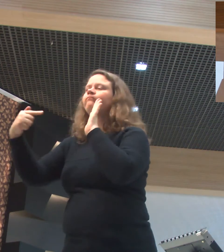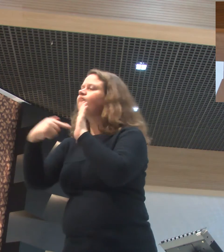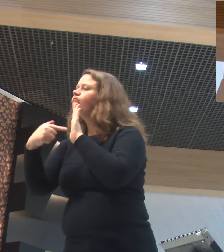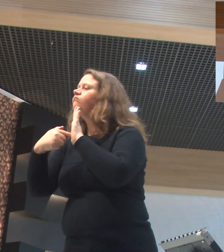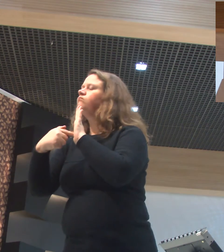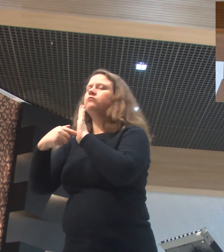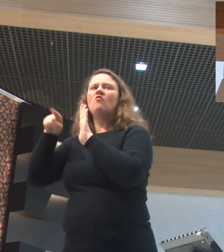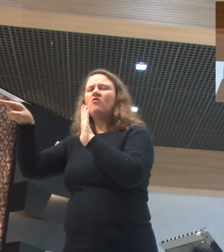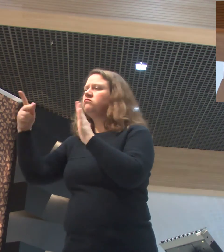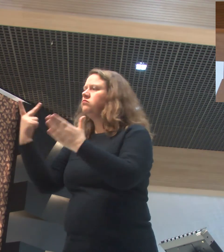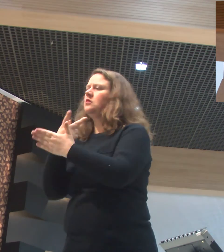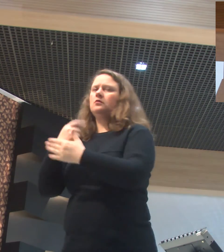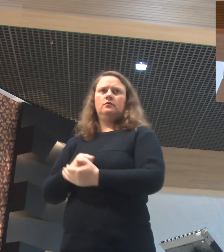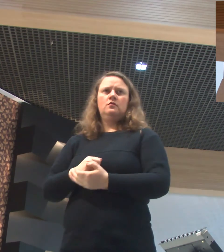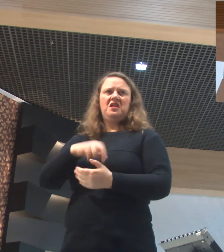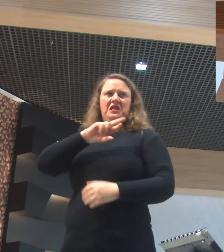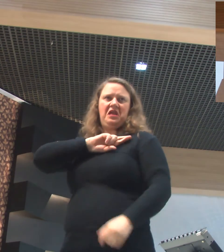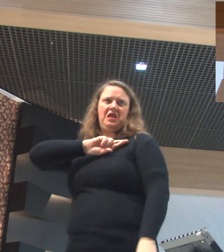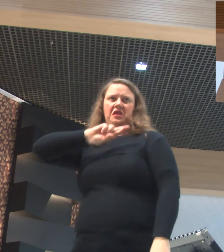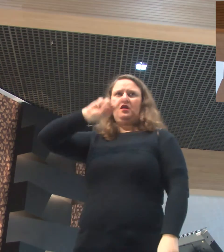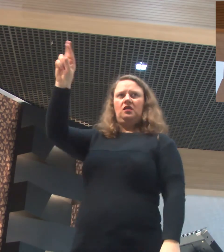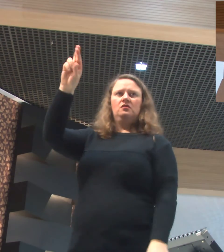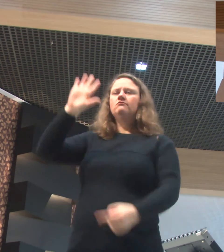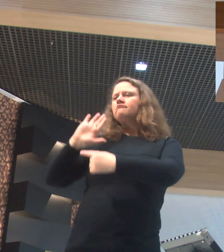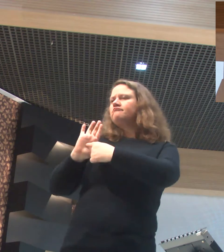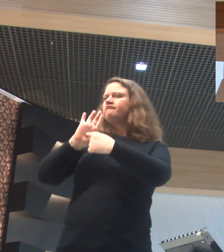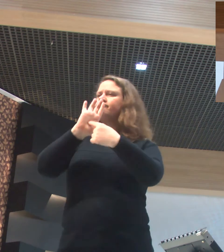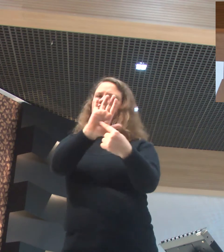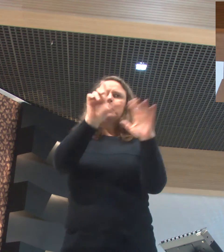combatendo essa religiosidade representativa,